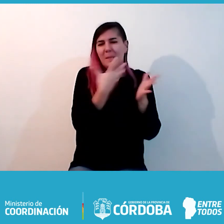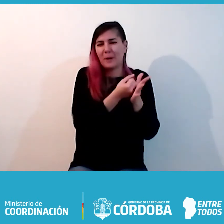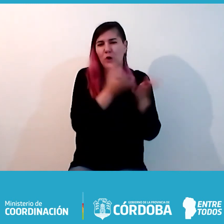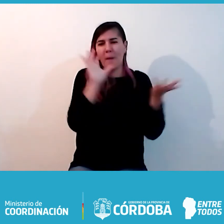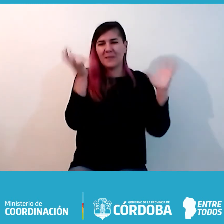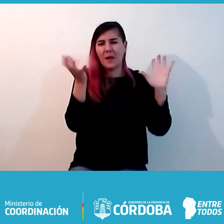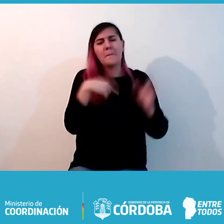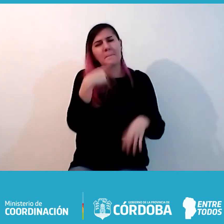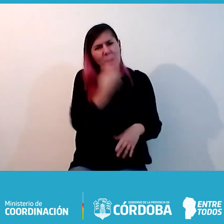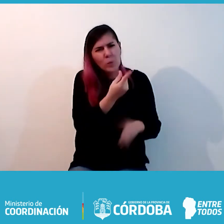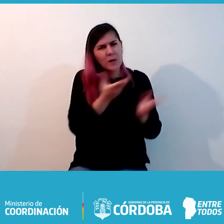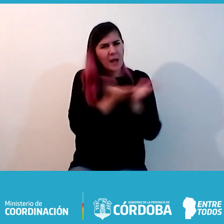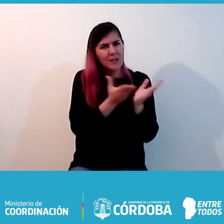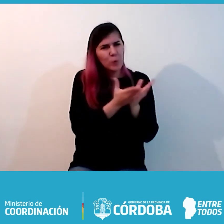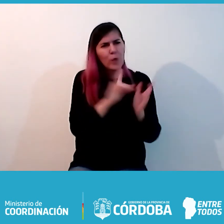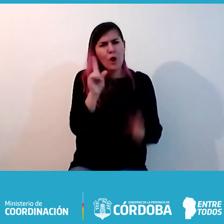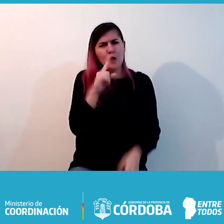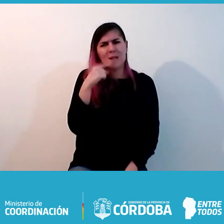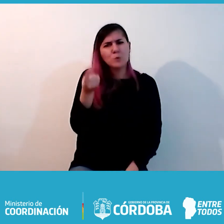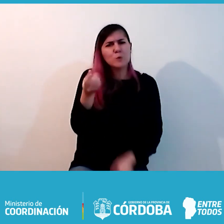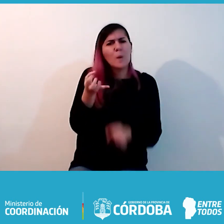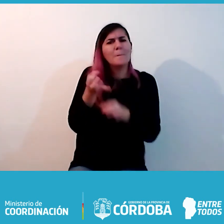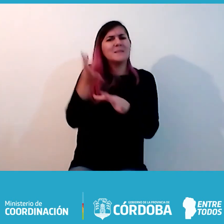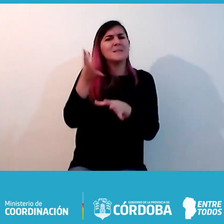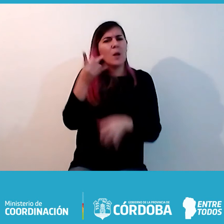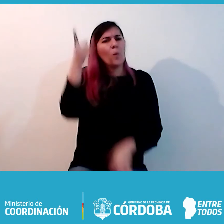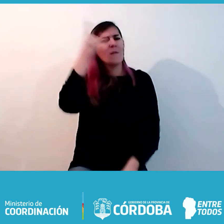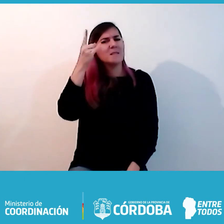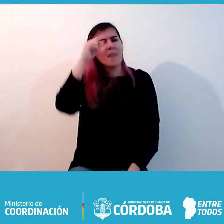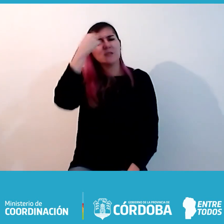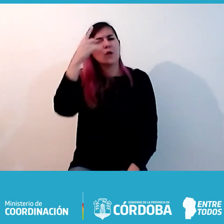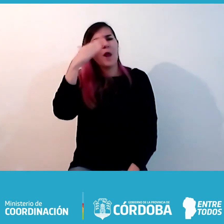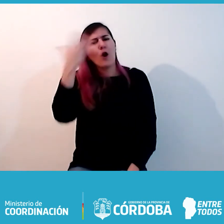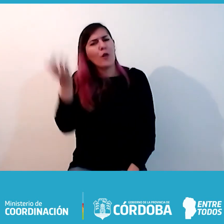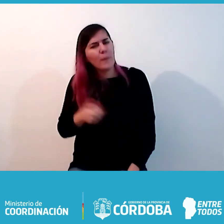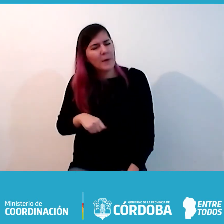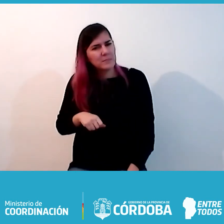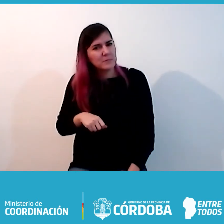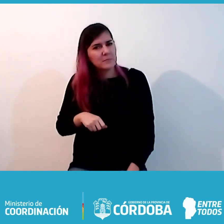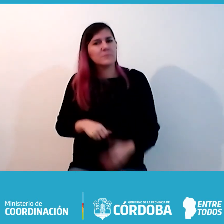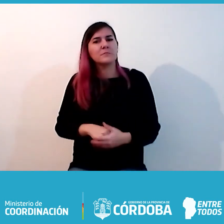¿por qué en este estudio de impacto ambiental no se consultó a especialistas de la Universidad Nacional de Córdoba? Como así